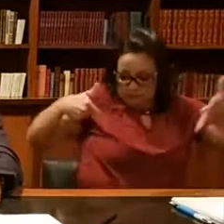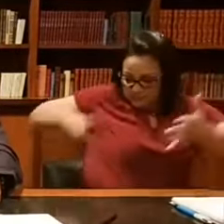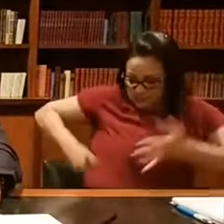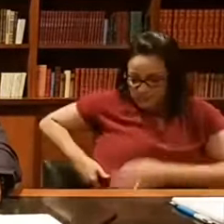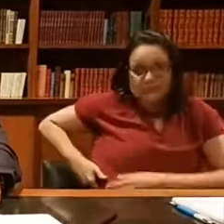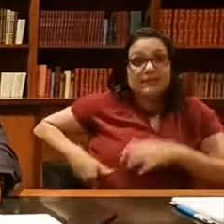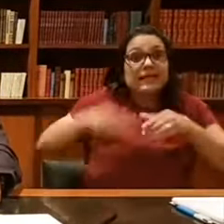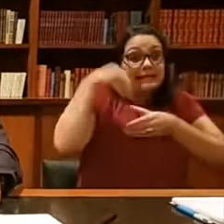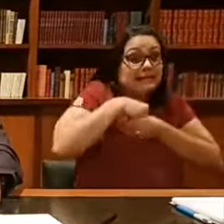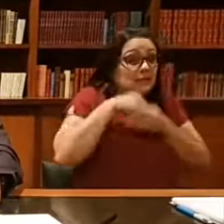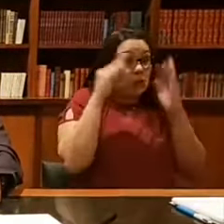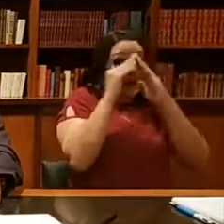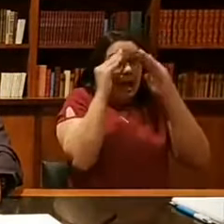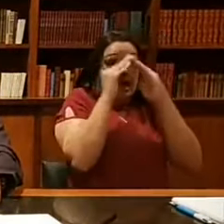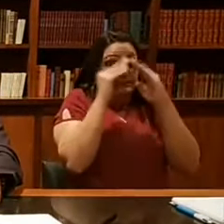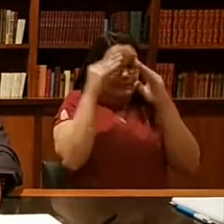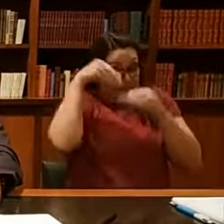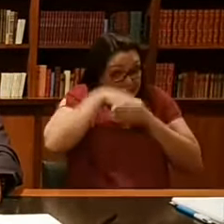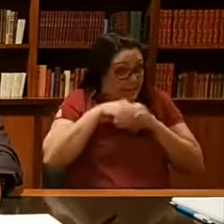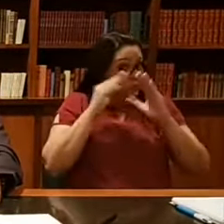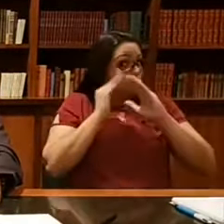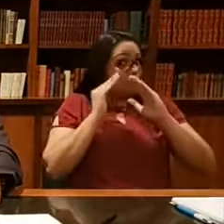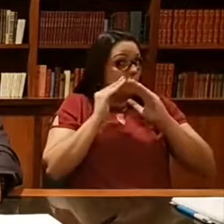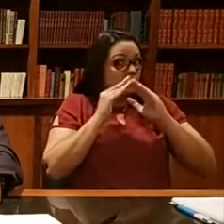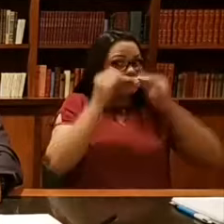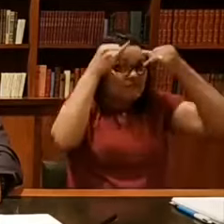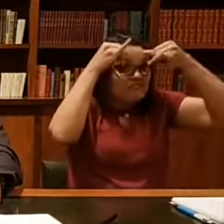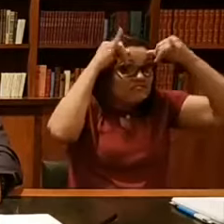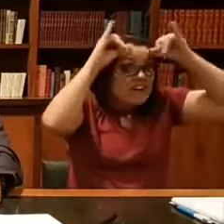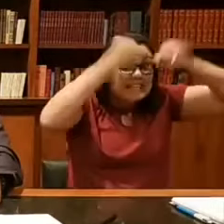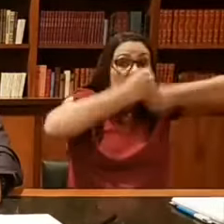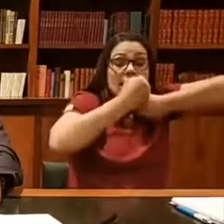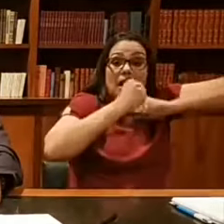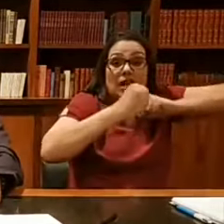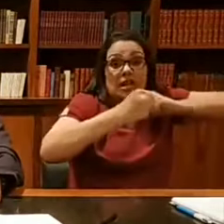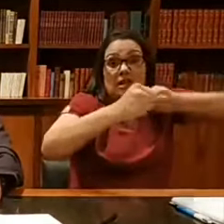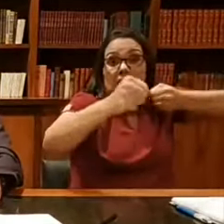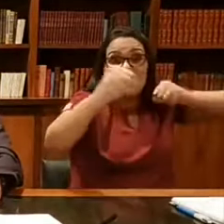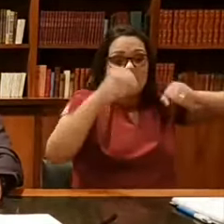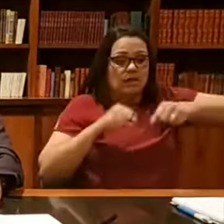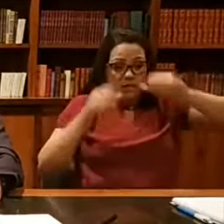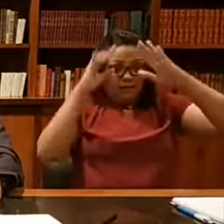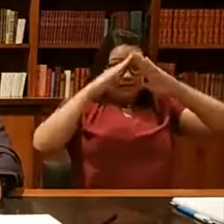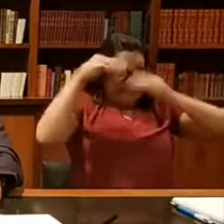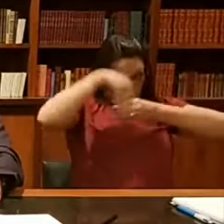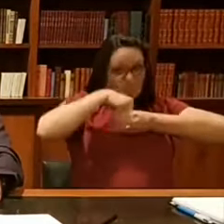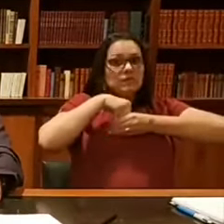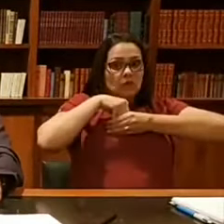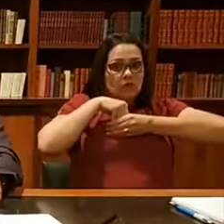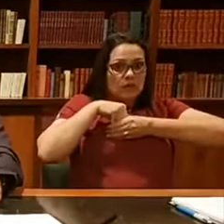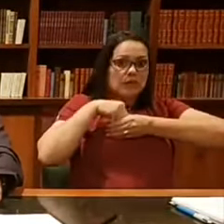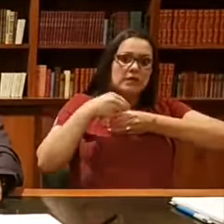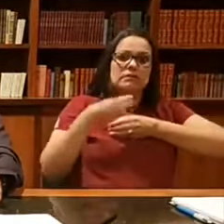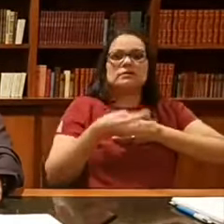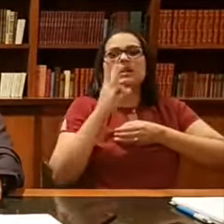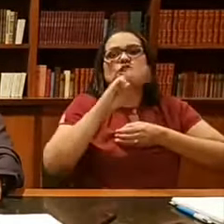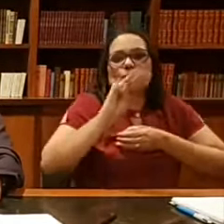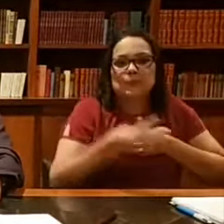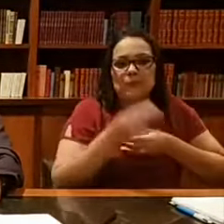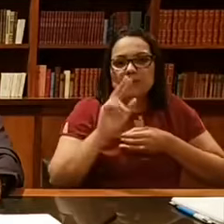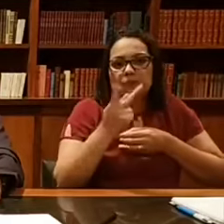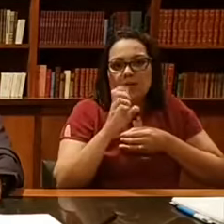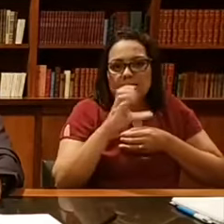casa dele. Ele tem uma fazenda grande, né? 2, 3 mil hectares, mais menor um